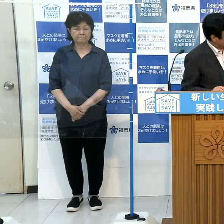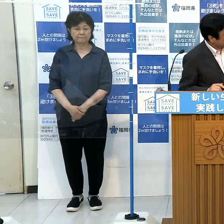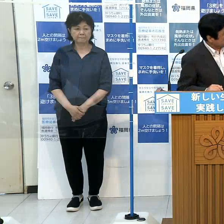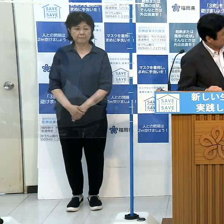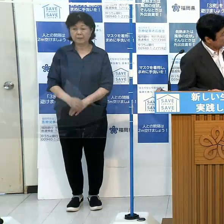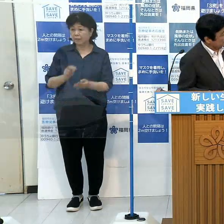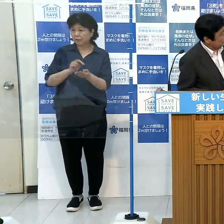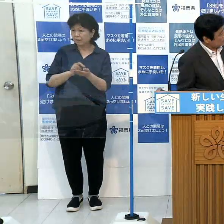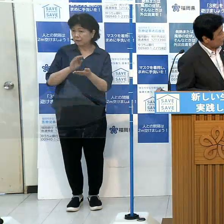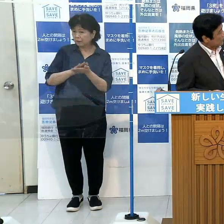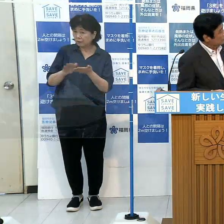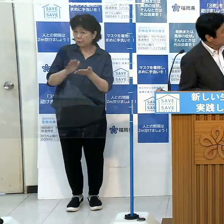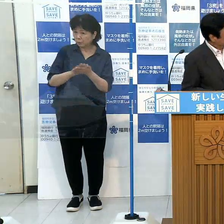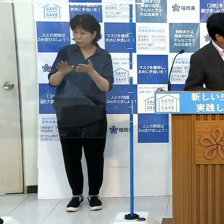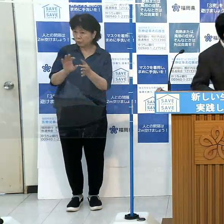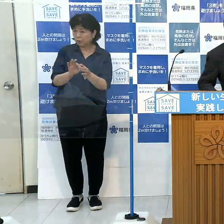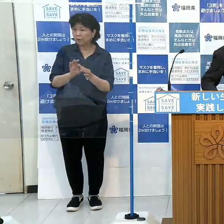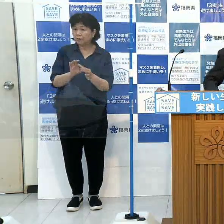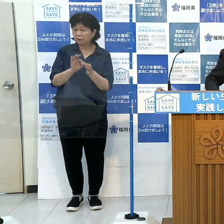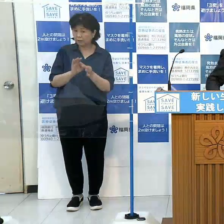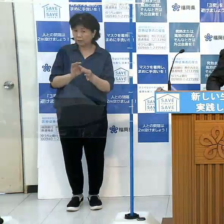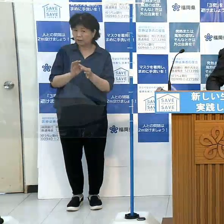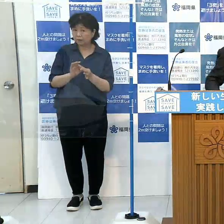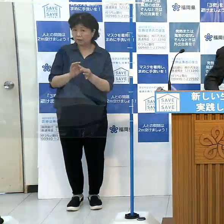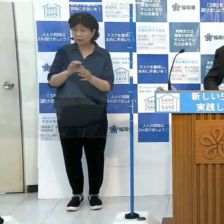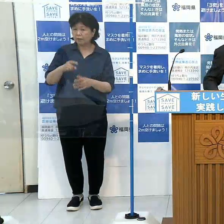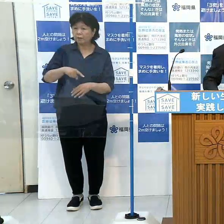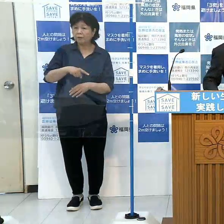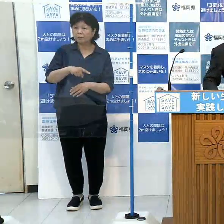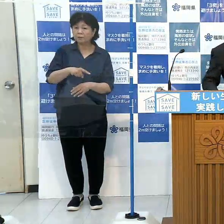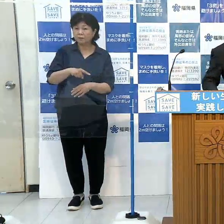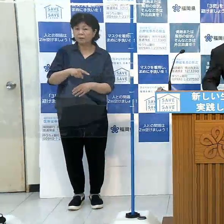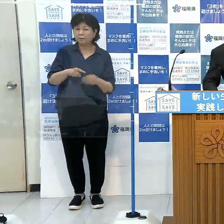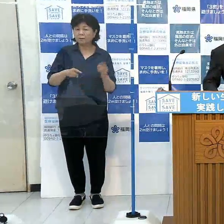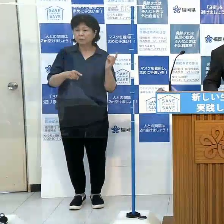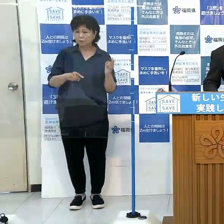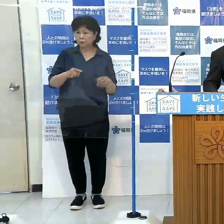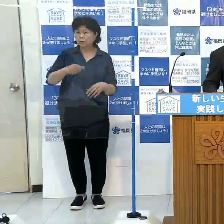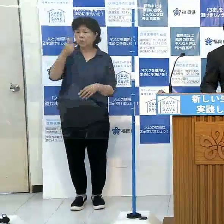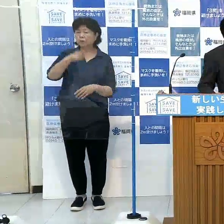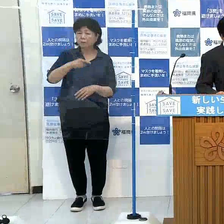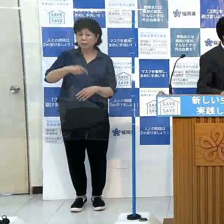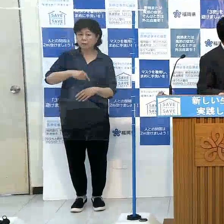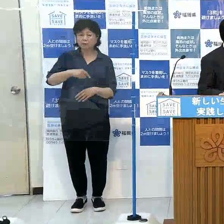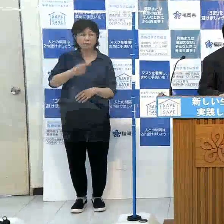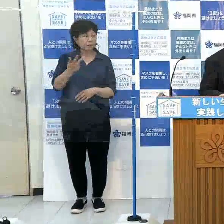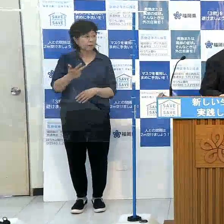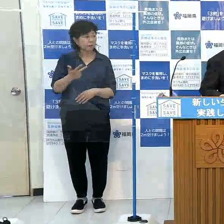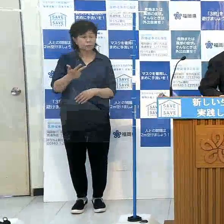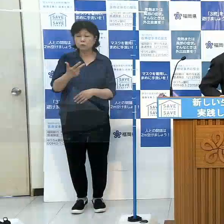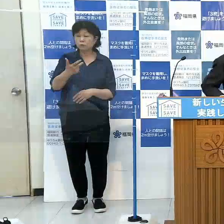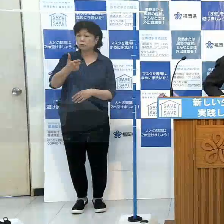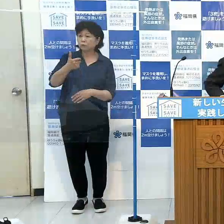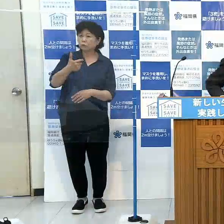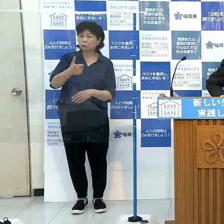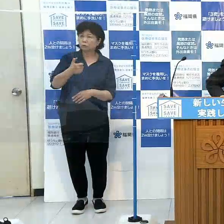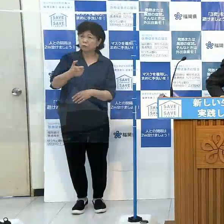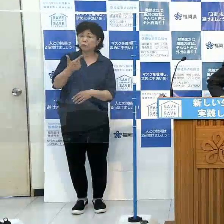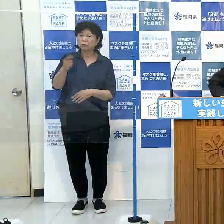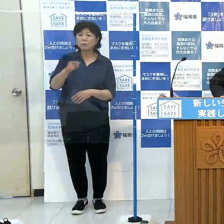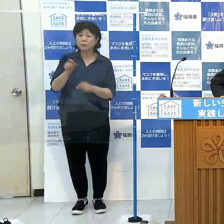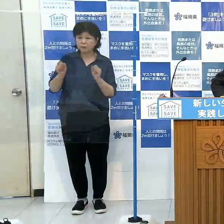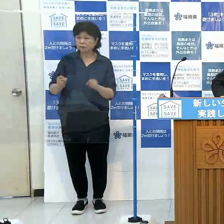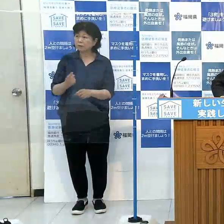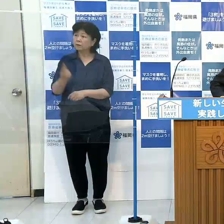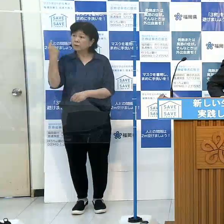医療との関係でございますが、この1635に121に乗るわけでございます。で、その結